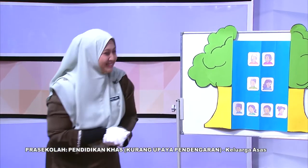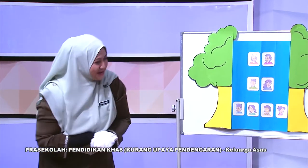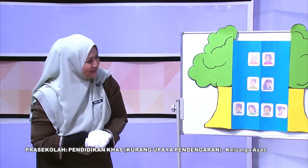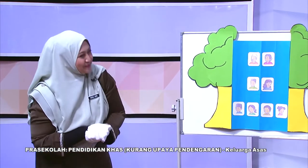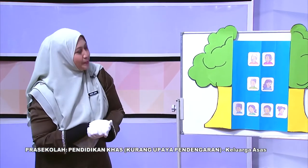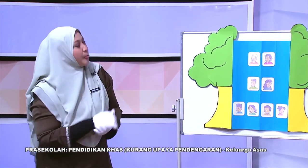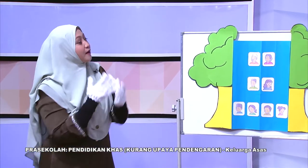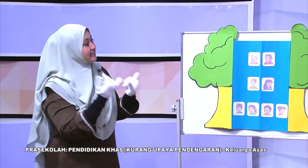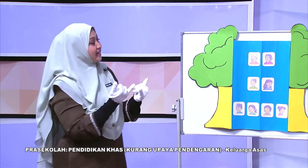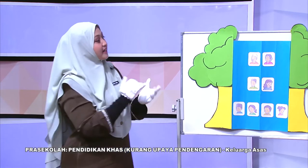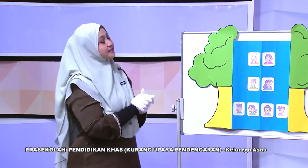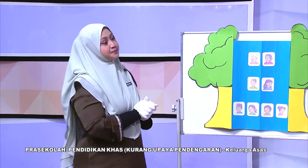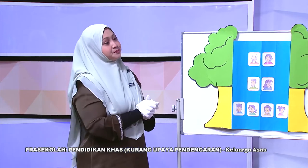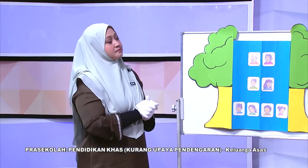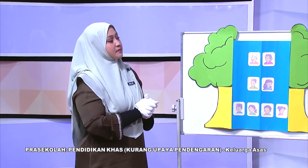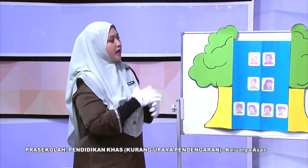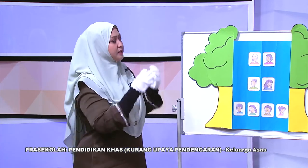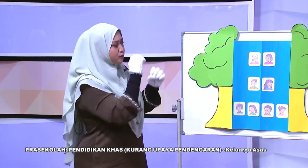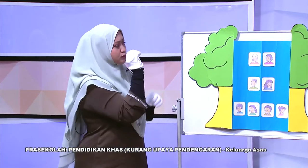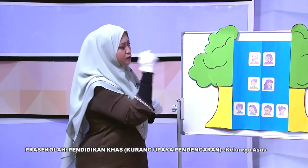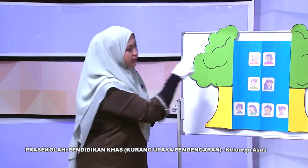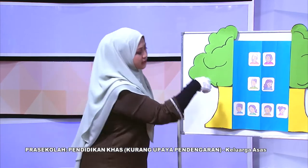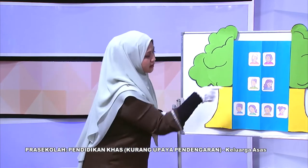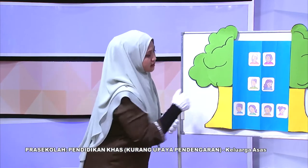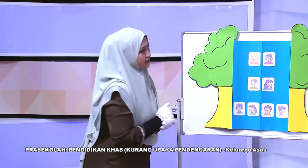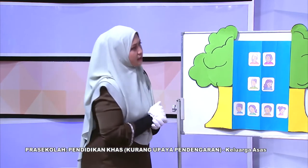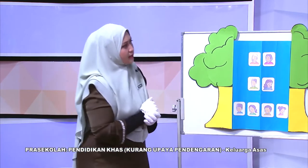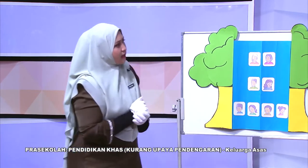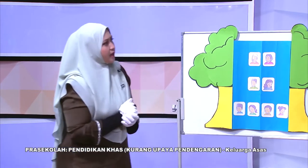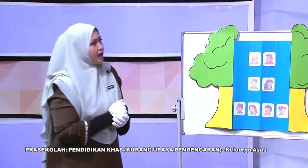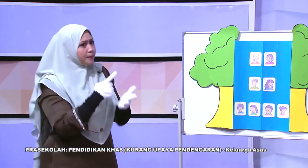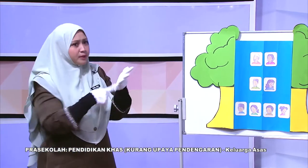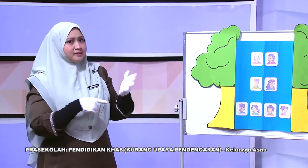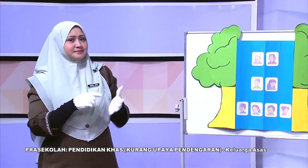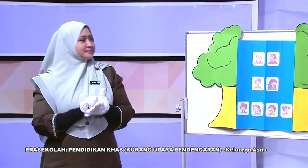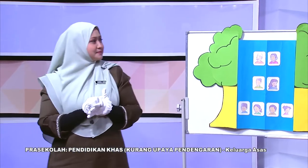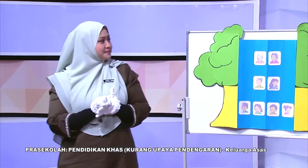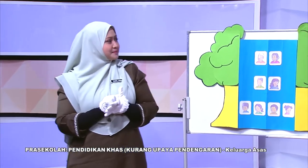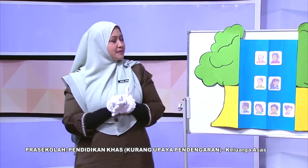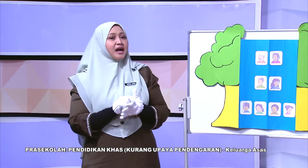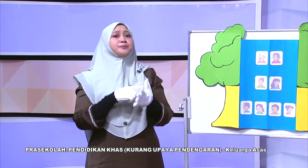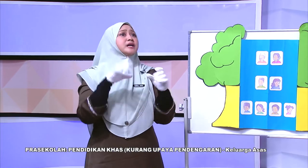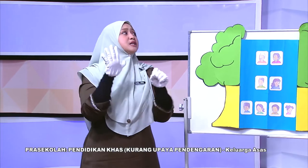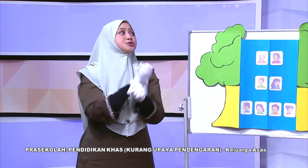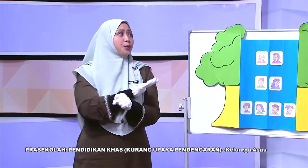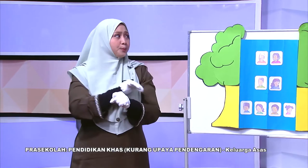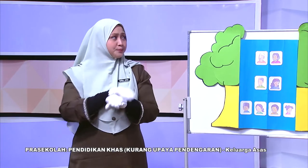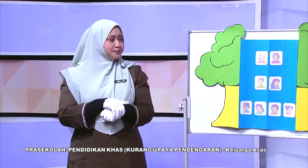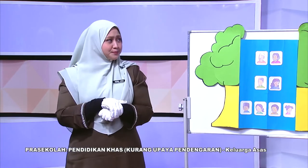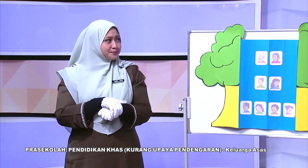3 bye Oke sekarang aduh kosong lagi nih betul masih ada benda yang tak cukup guys ini tak cukup even